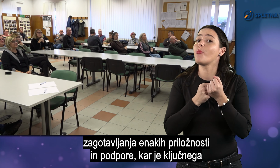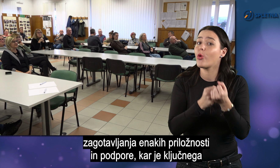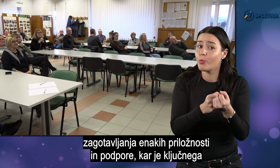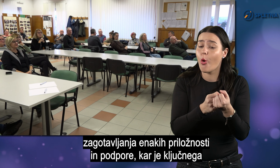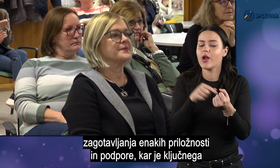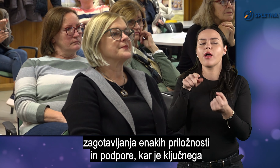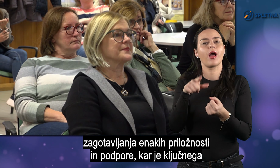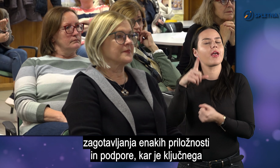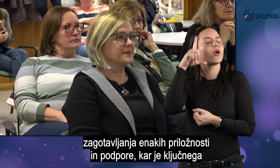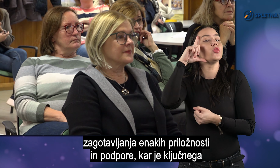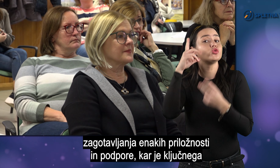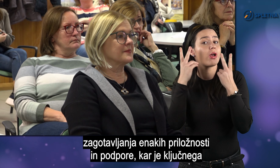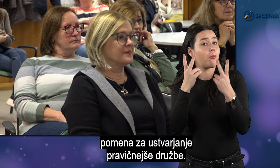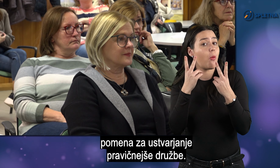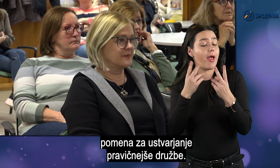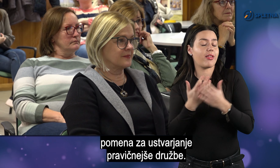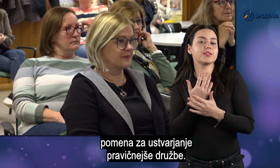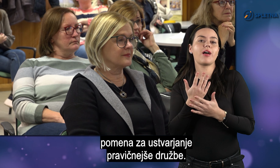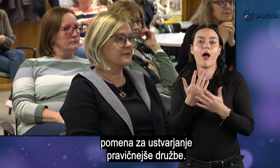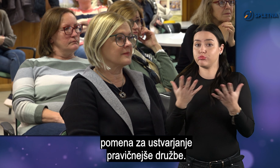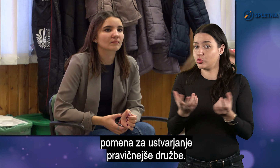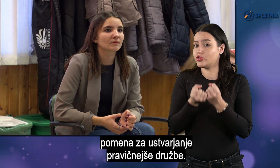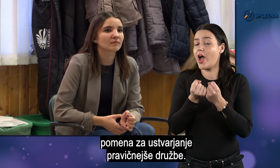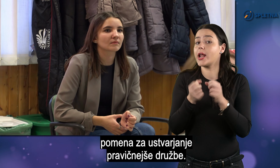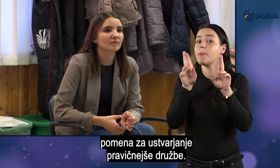ključnega pomena za ustvarjanje pravičnejše družbe.